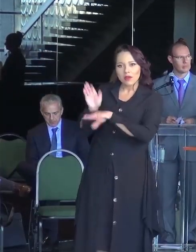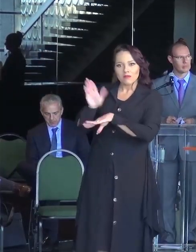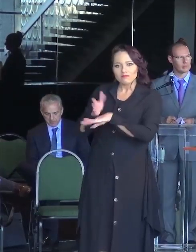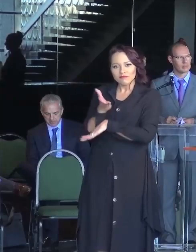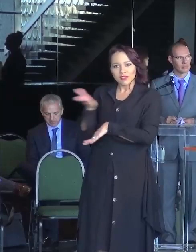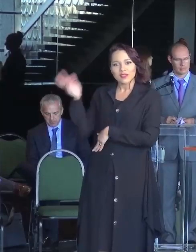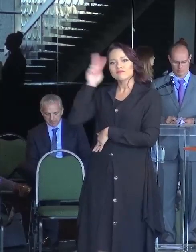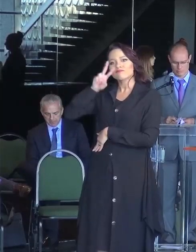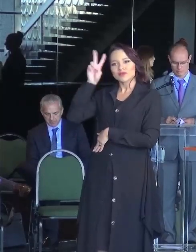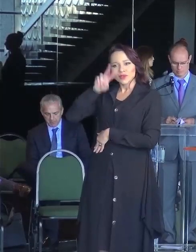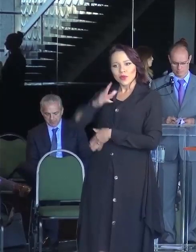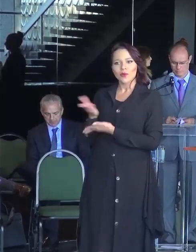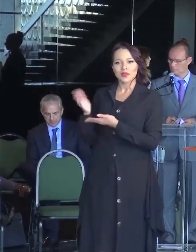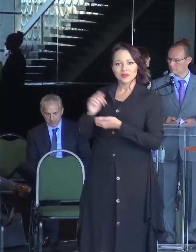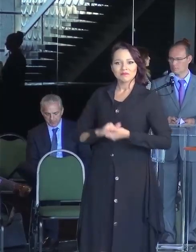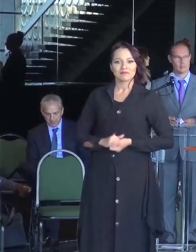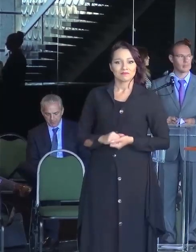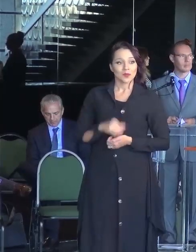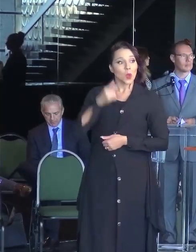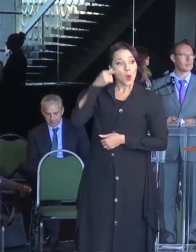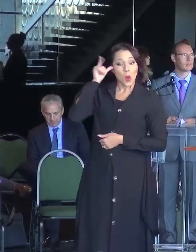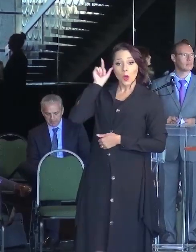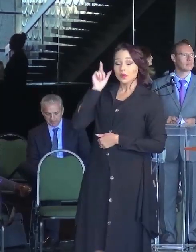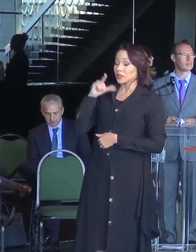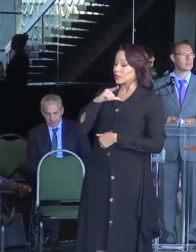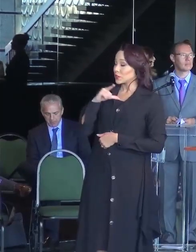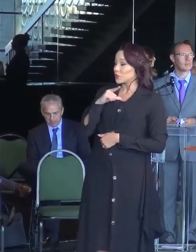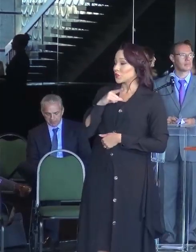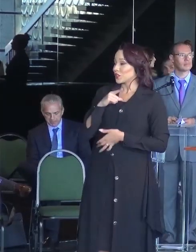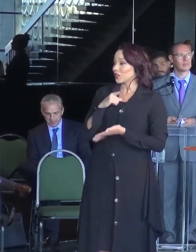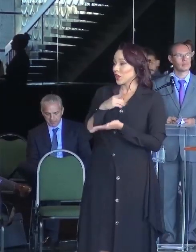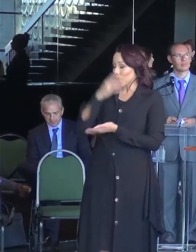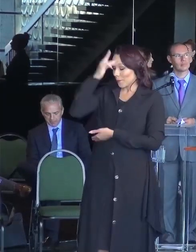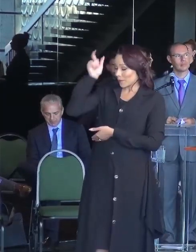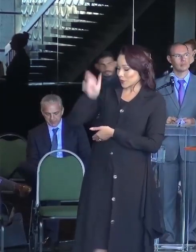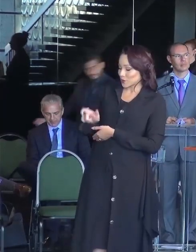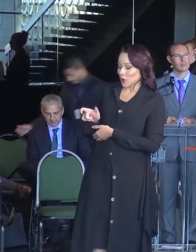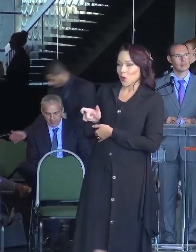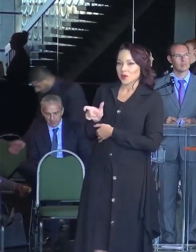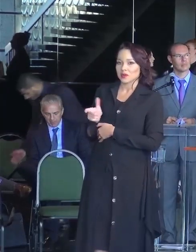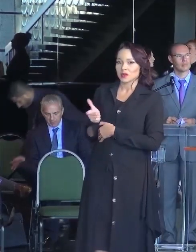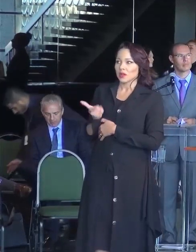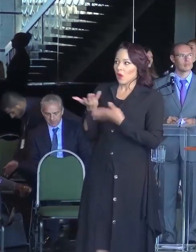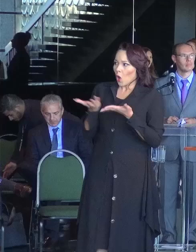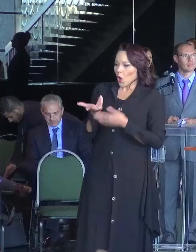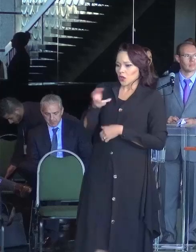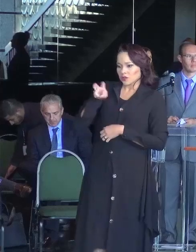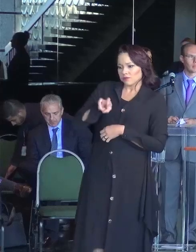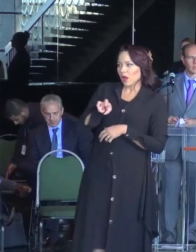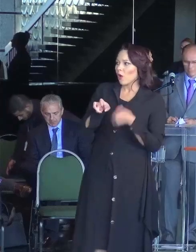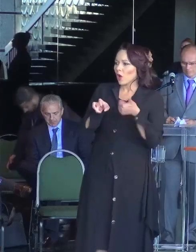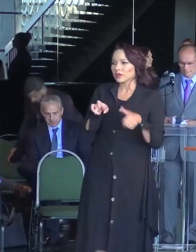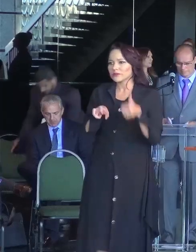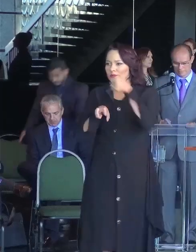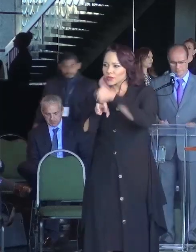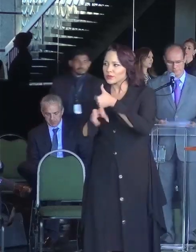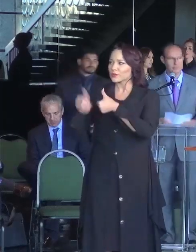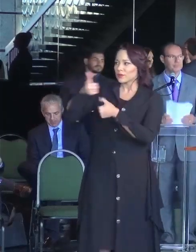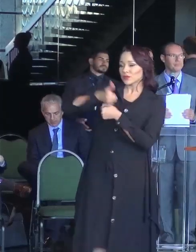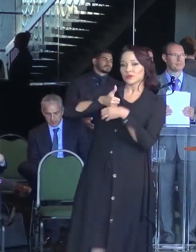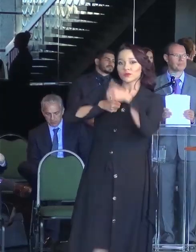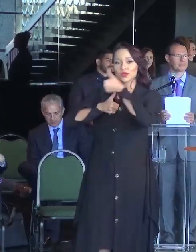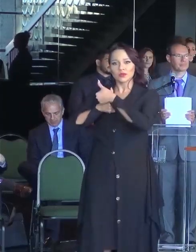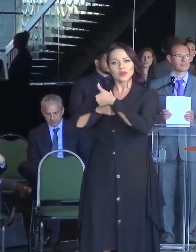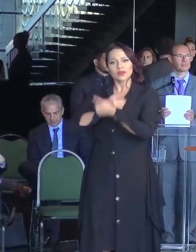vocês são a história. Ontem tinha uma pessoa na minha cadeira, hoje sou eu, amanhã é outro, é assim, e